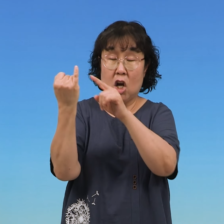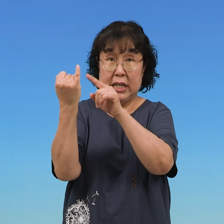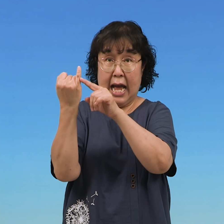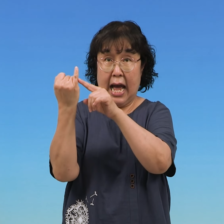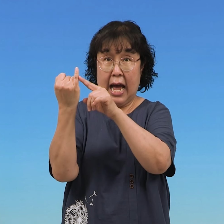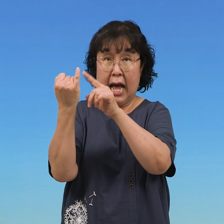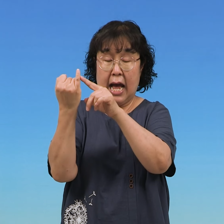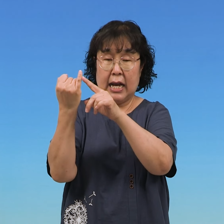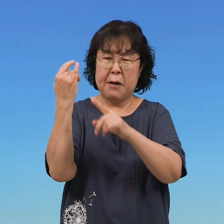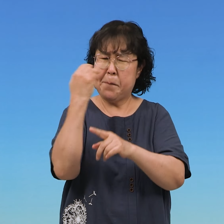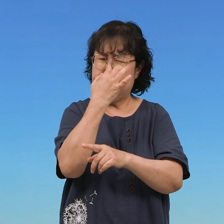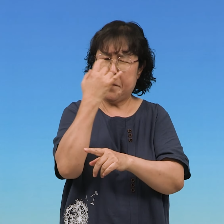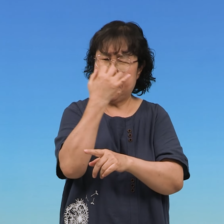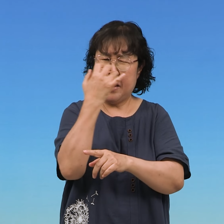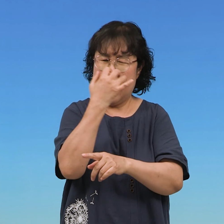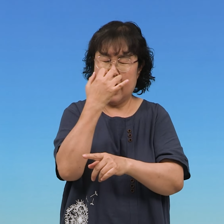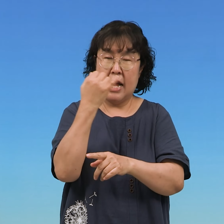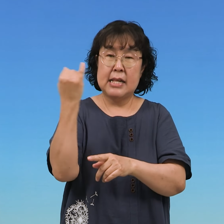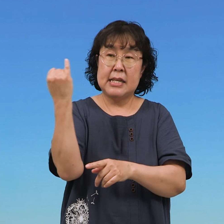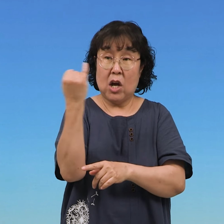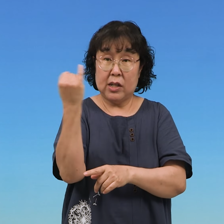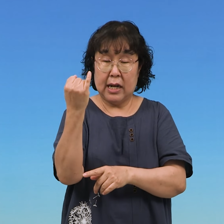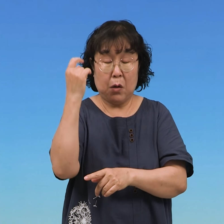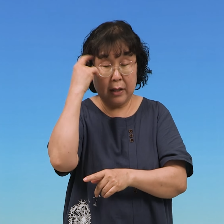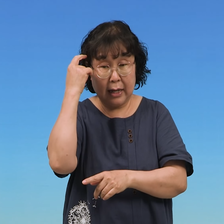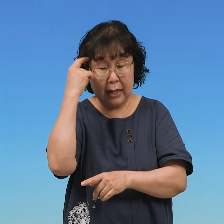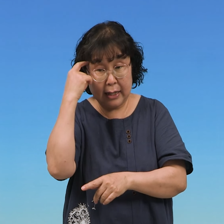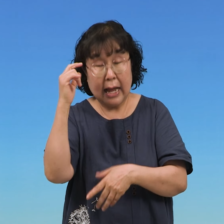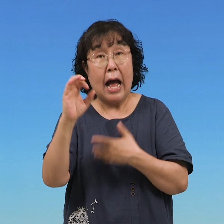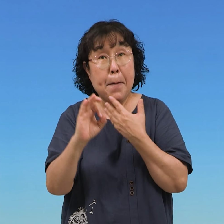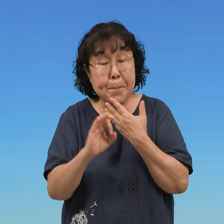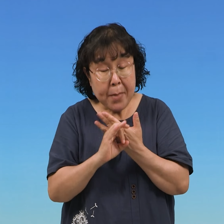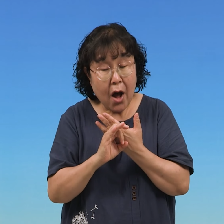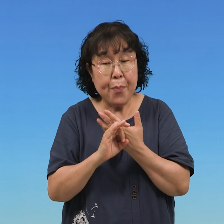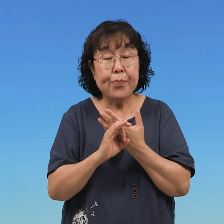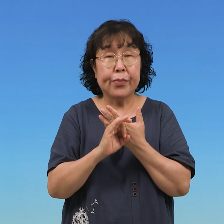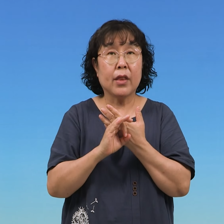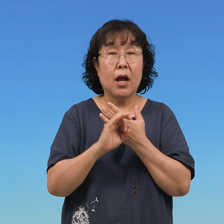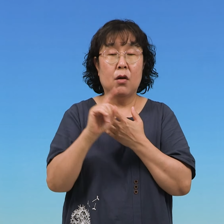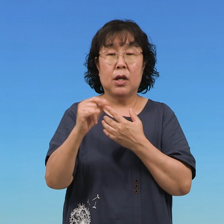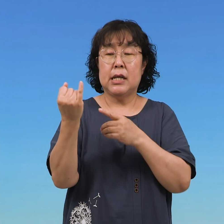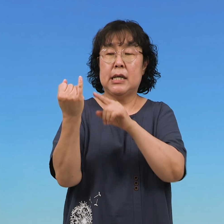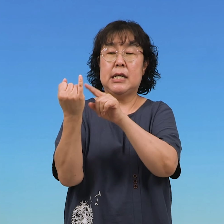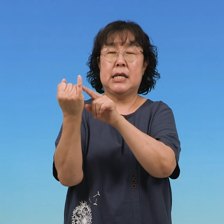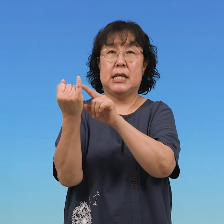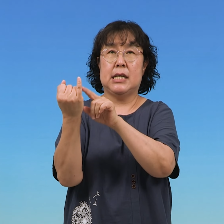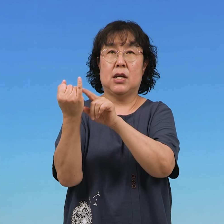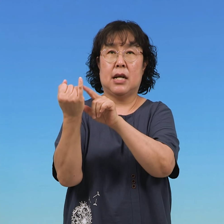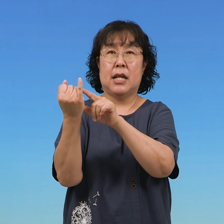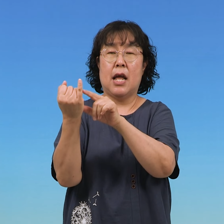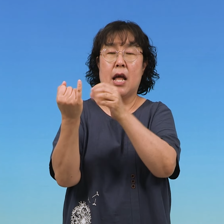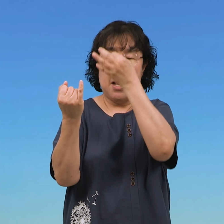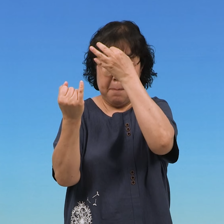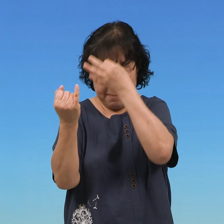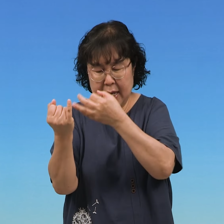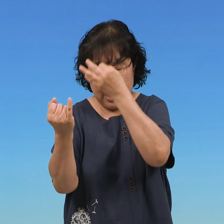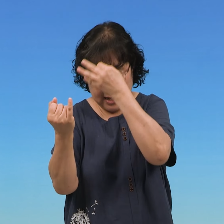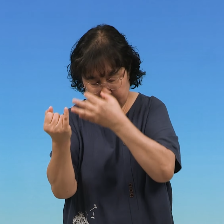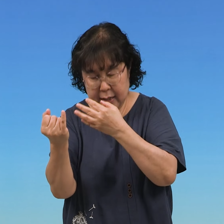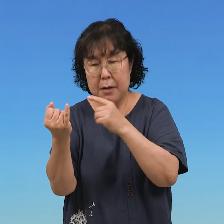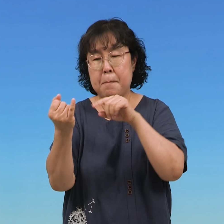여자, 방탕한 여자, 이렇게 생각했던 저와 여러분 모두가 다 우리 죽어서 하나님 앞에 가면 제일 먼저